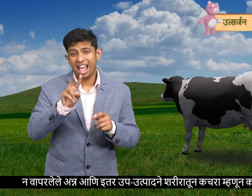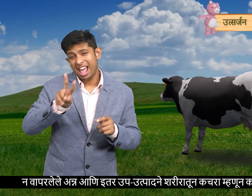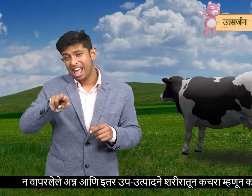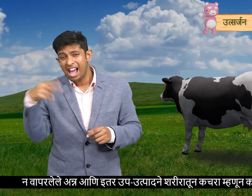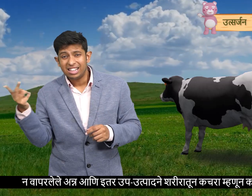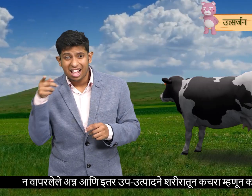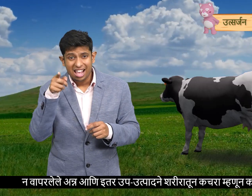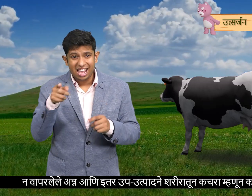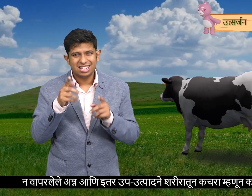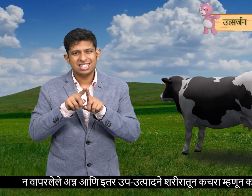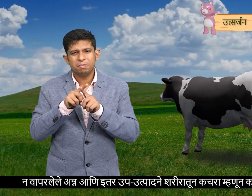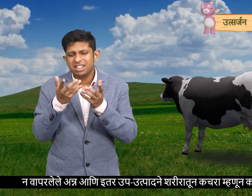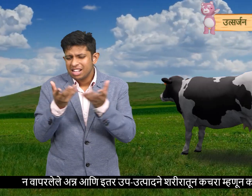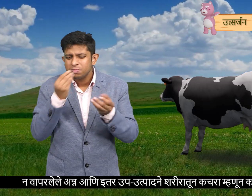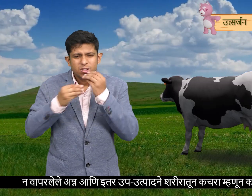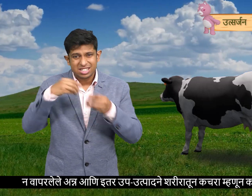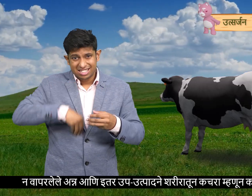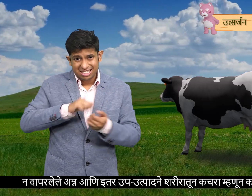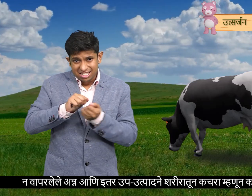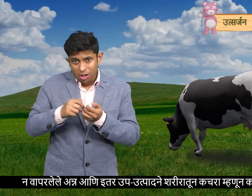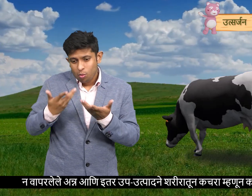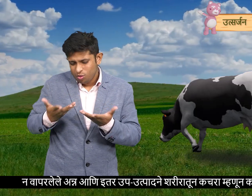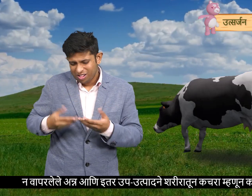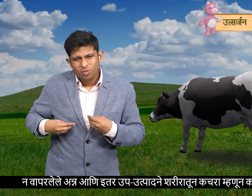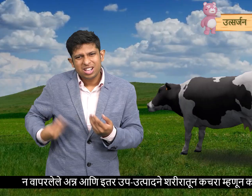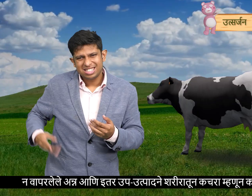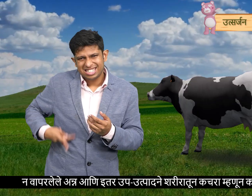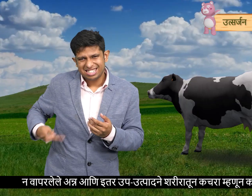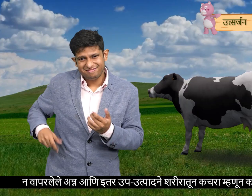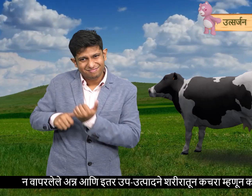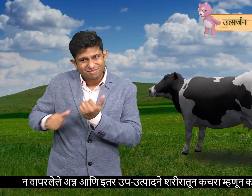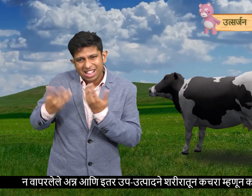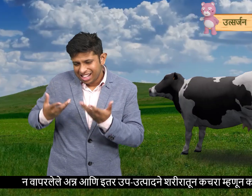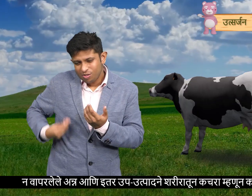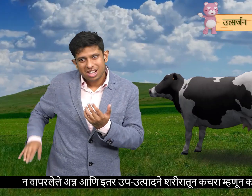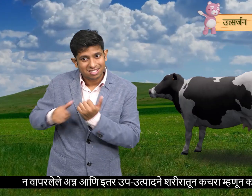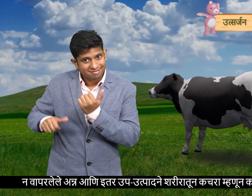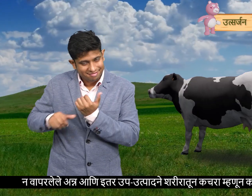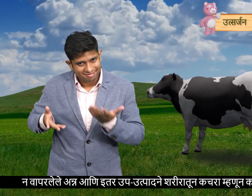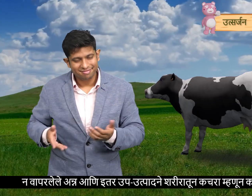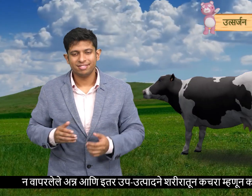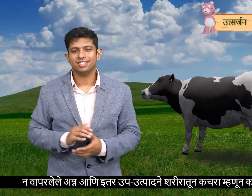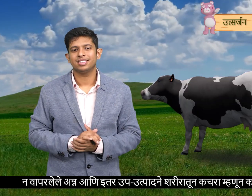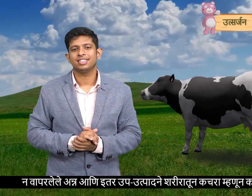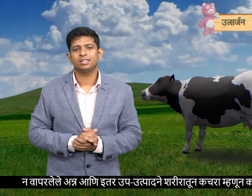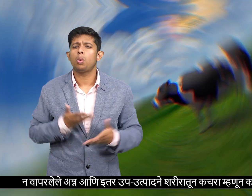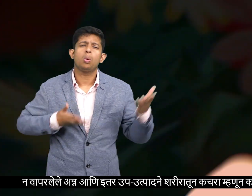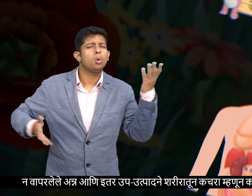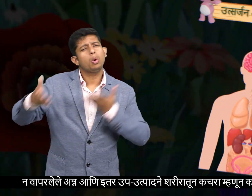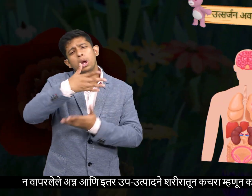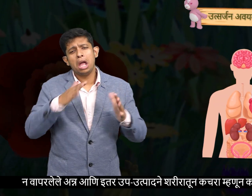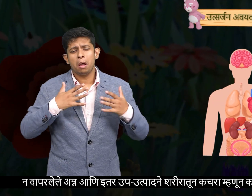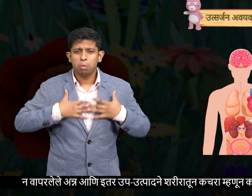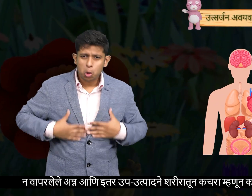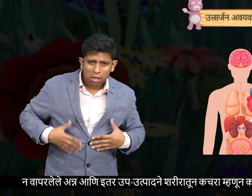न वापरलेले अन्न आणि इतर उपउत्पादने शरीरातून कचरा म्हणून